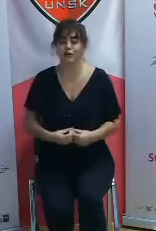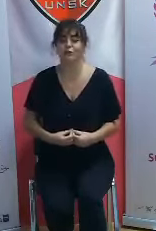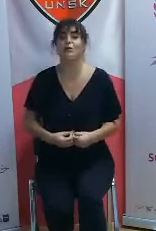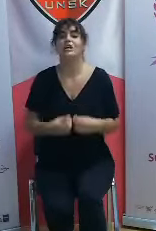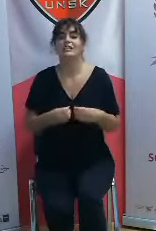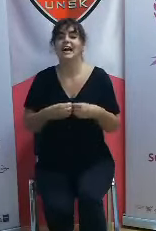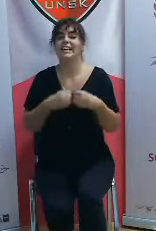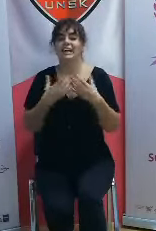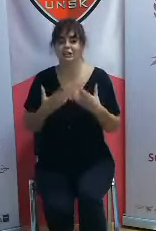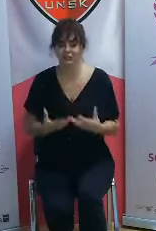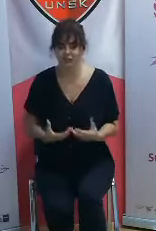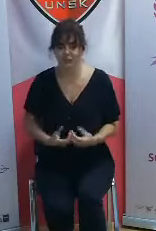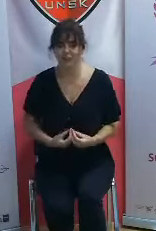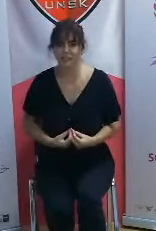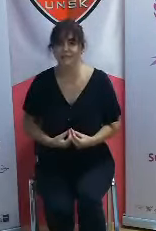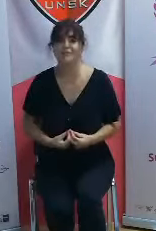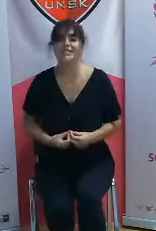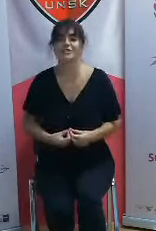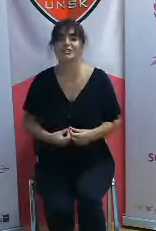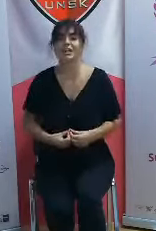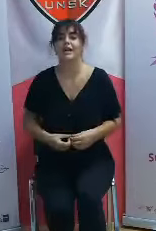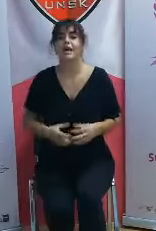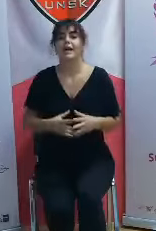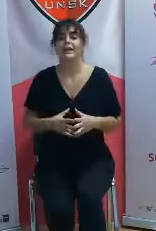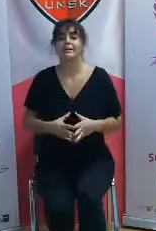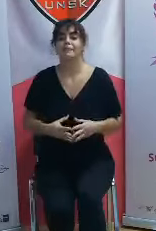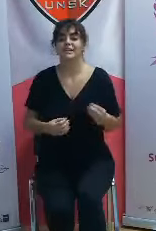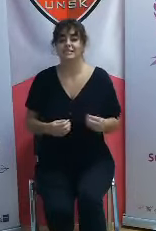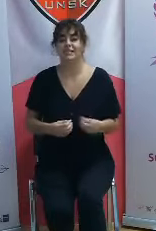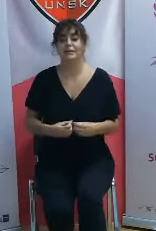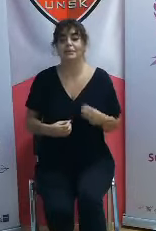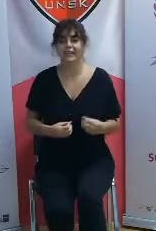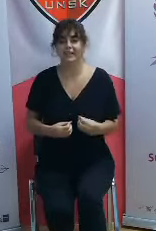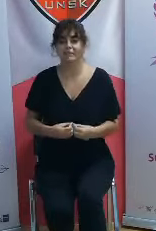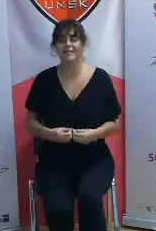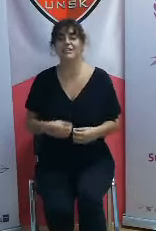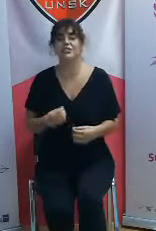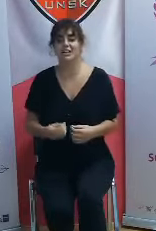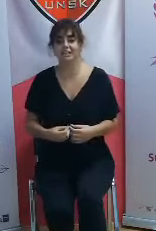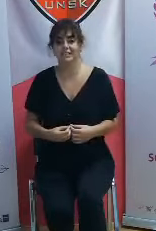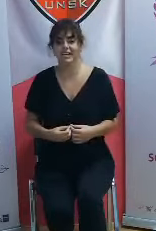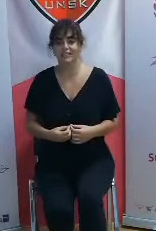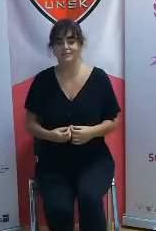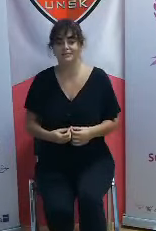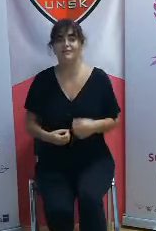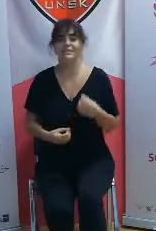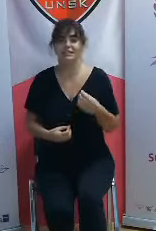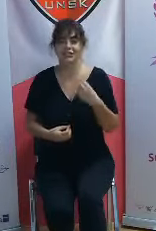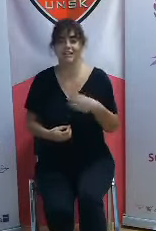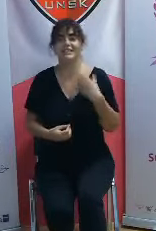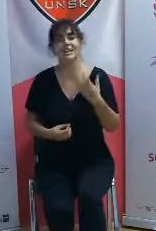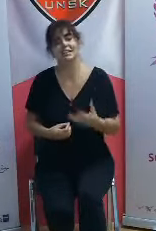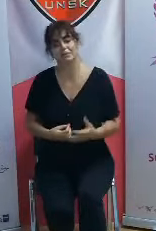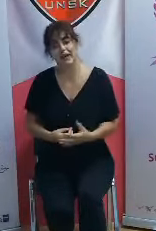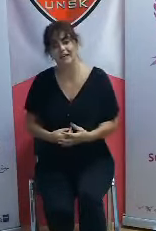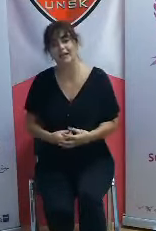koyun. Daha iyi anlaşılabilmemiz için. Bir diğeri, mimiklerimiz işaretler yaparken,